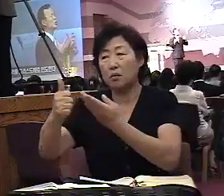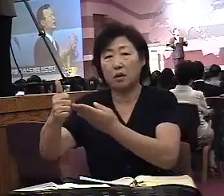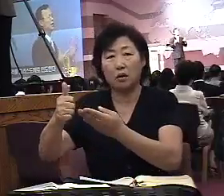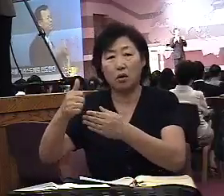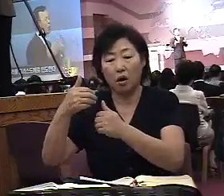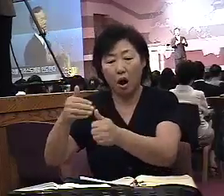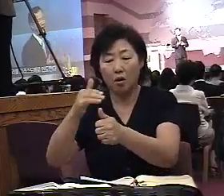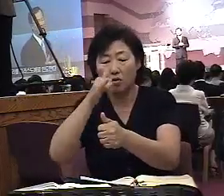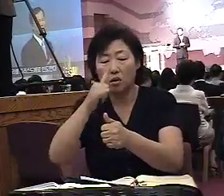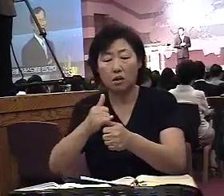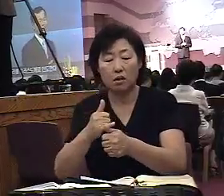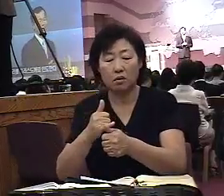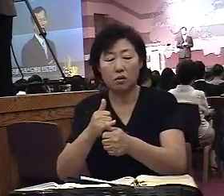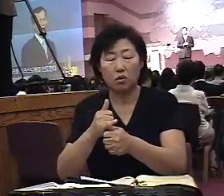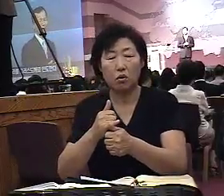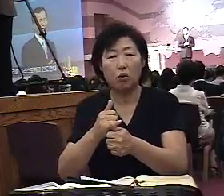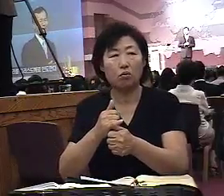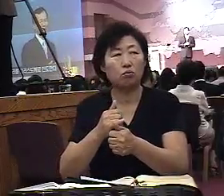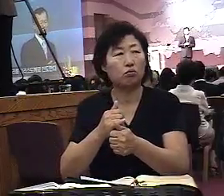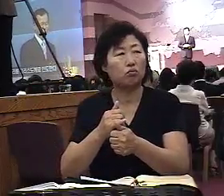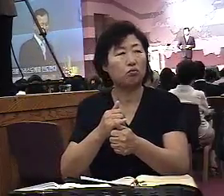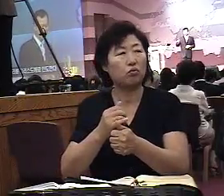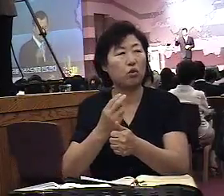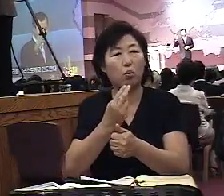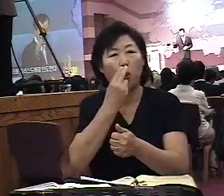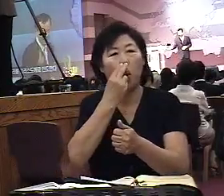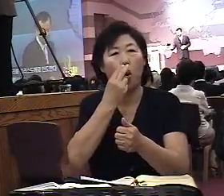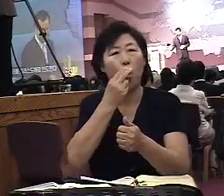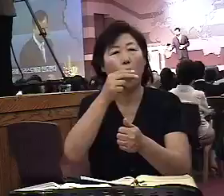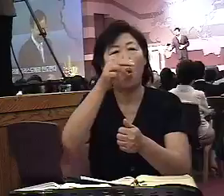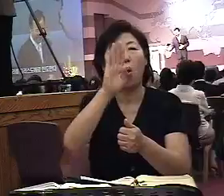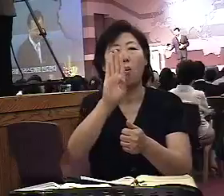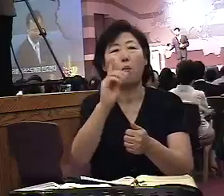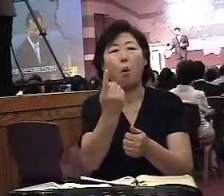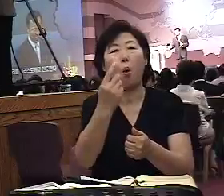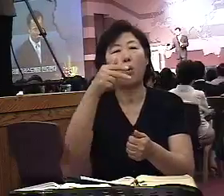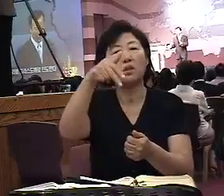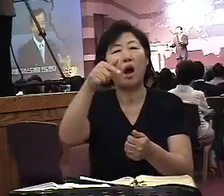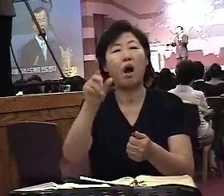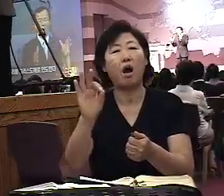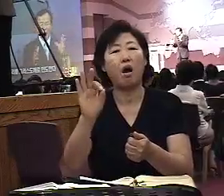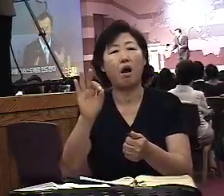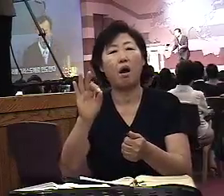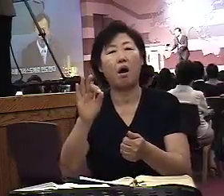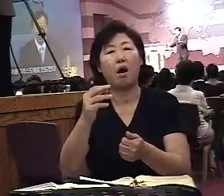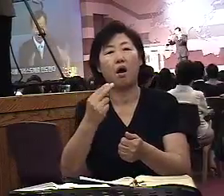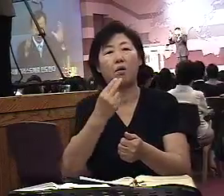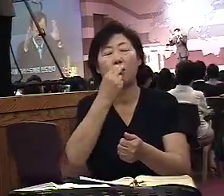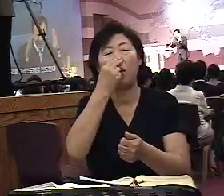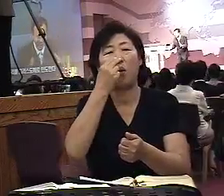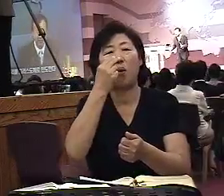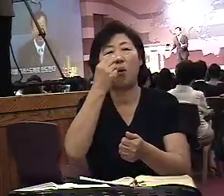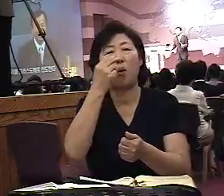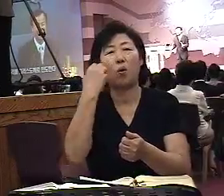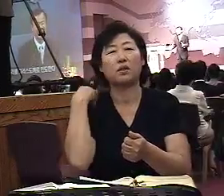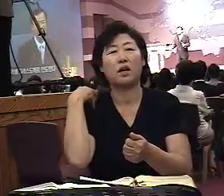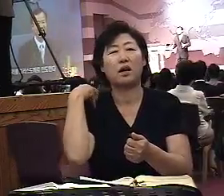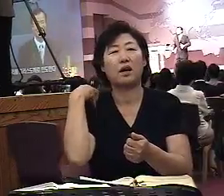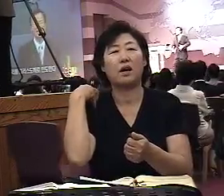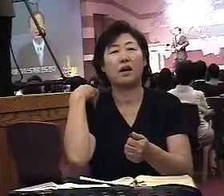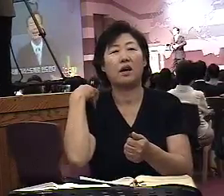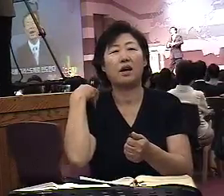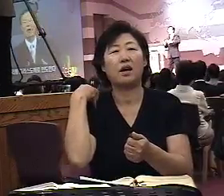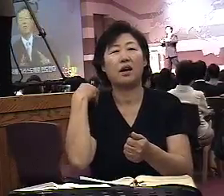갈 수 있다는 보장이 없습니다. 왜냐하면 깨달았을 때 우리가 어느 정도는 그 깨달음을